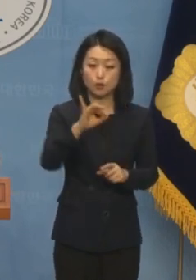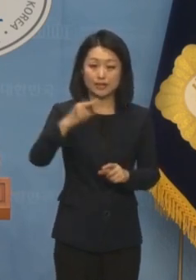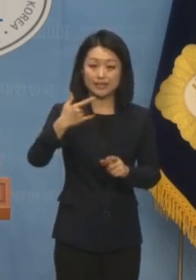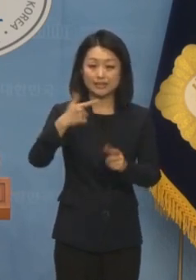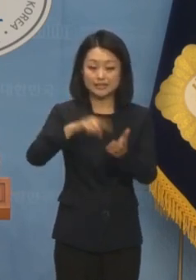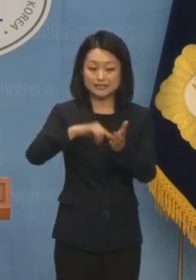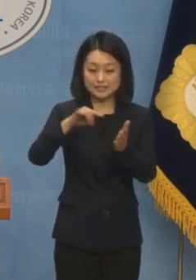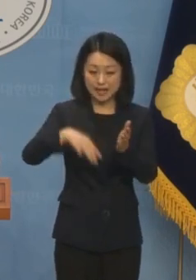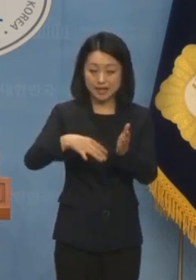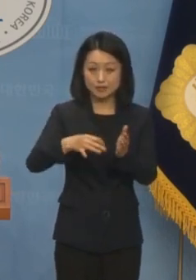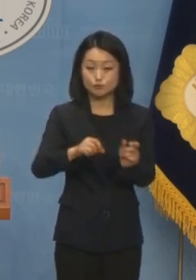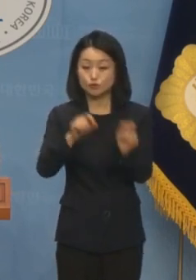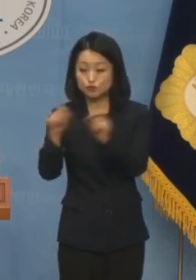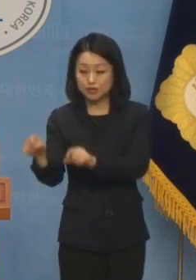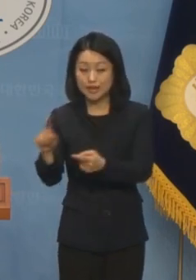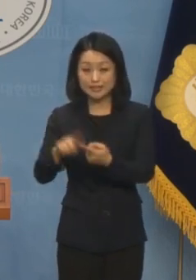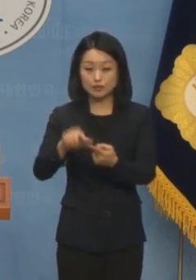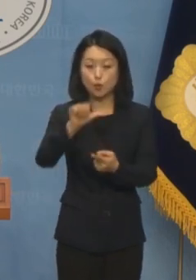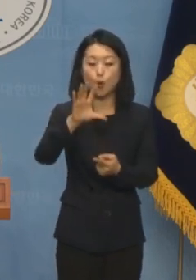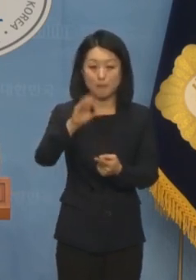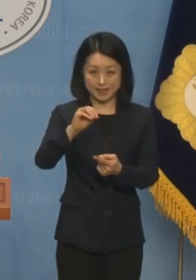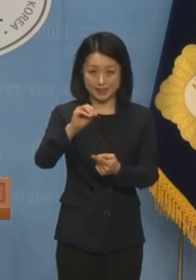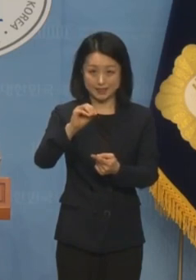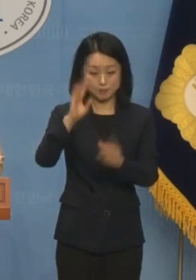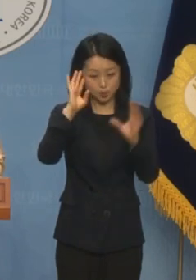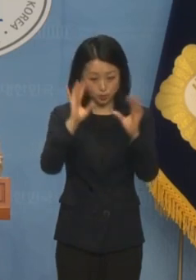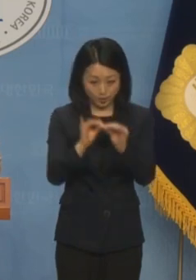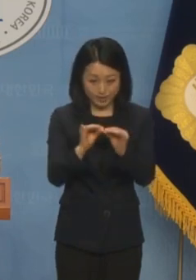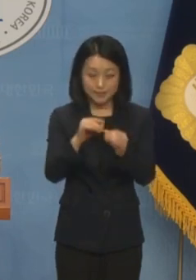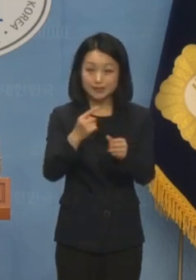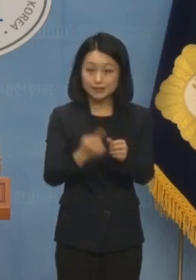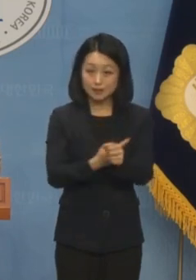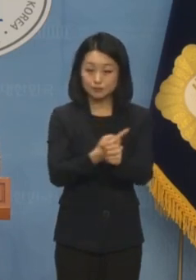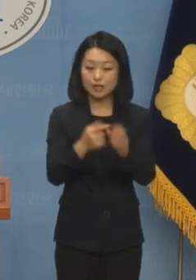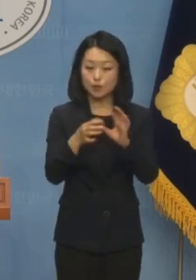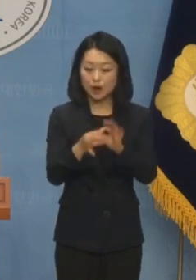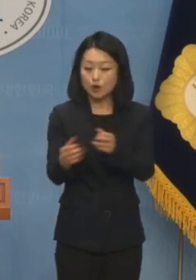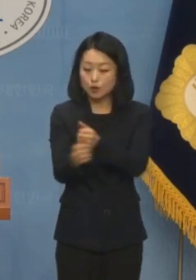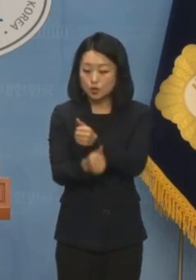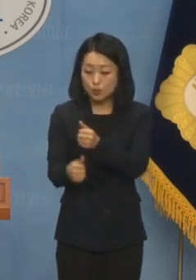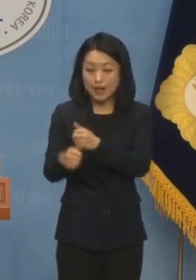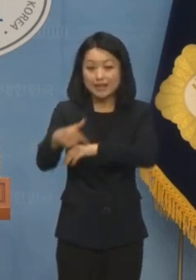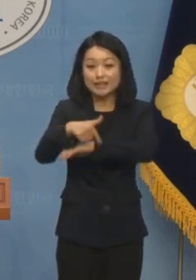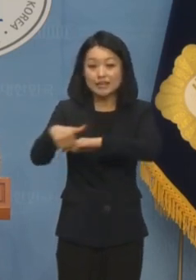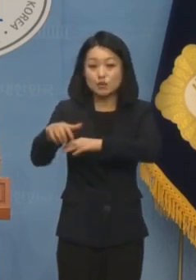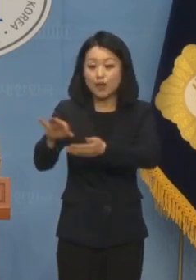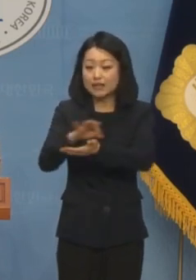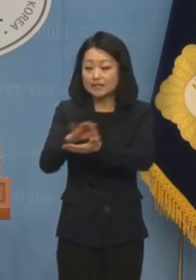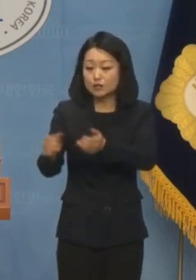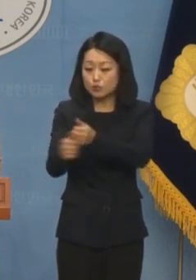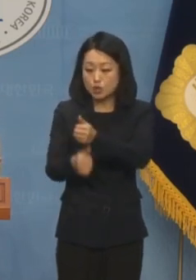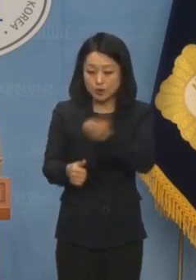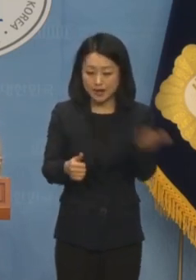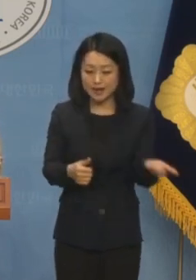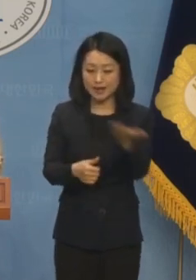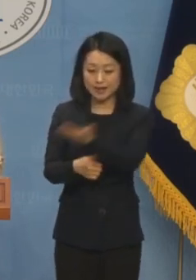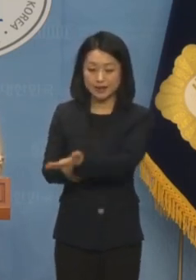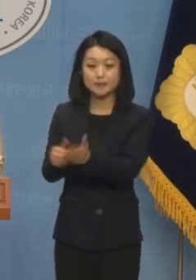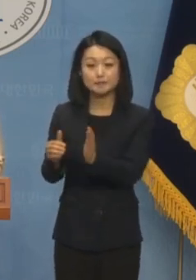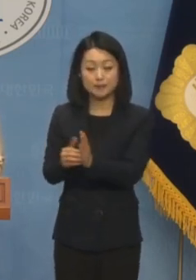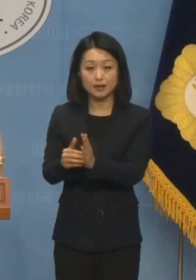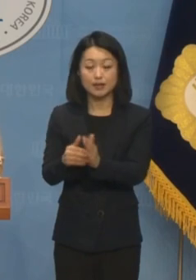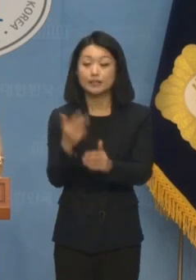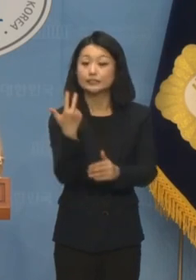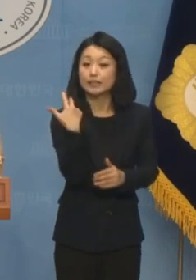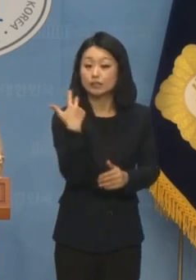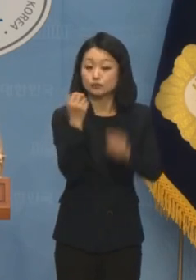관한 청원이 5만 명의 동의를 받아 성립되어 소관위원회인 기획재정위원회로 회부되었습니다.